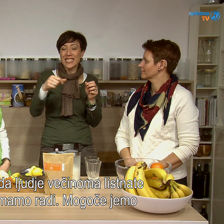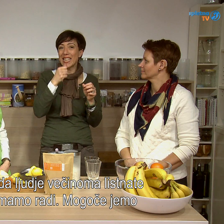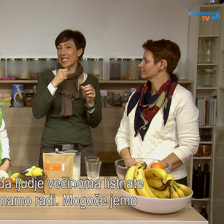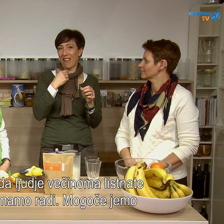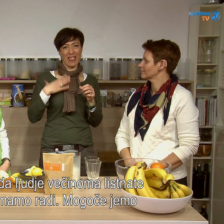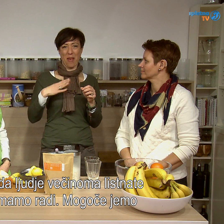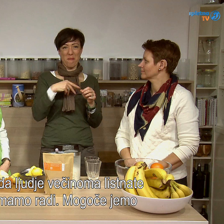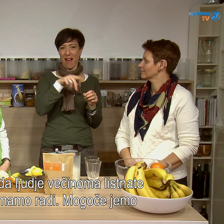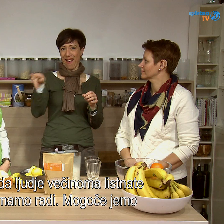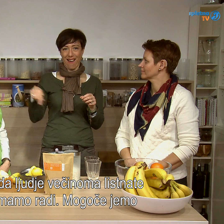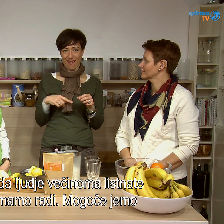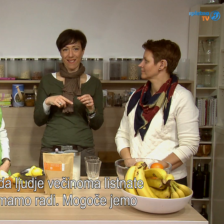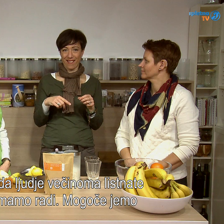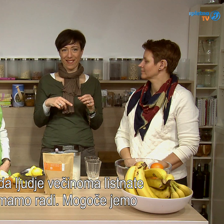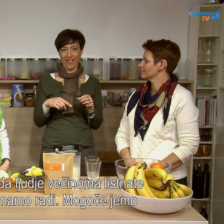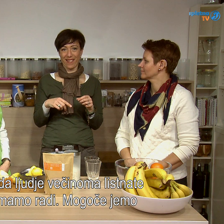nimamo radi.